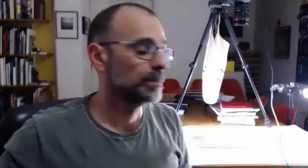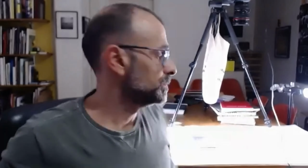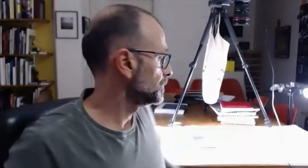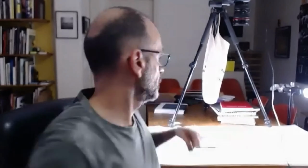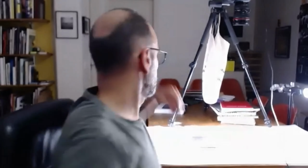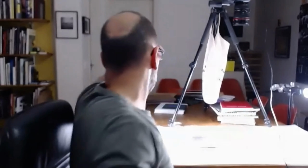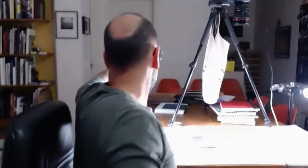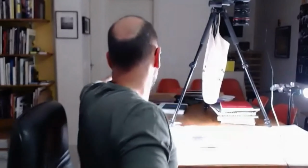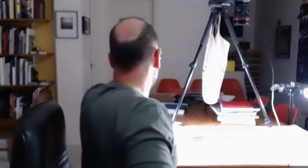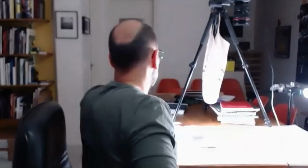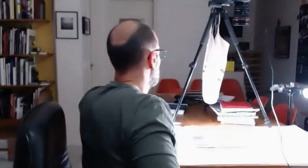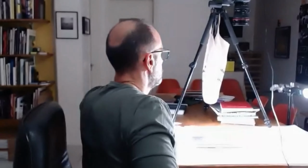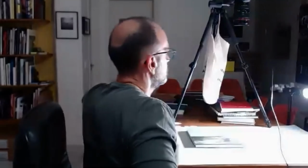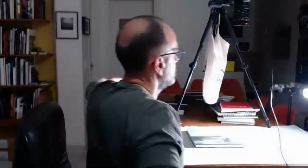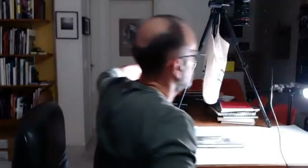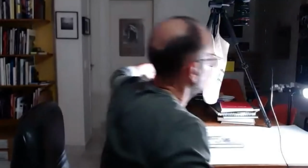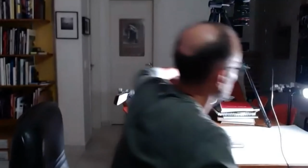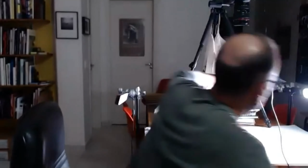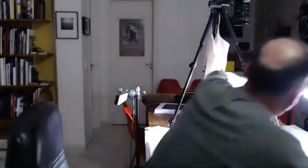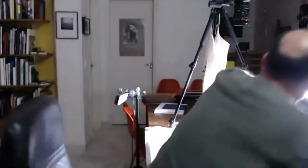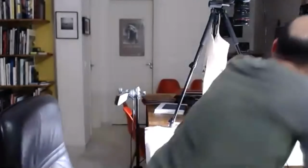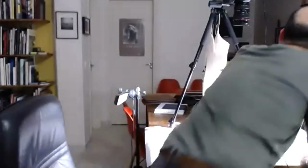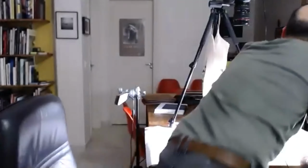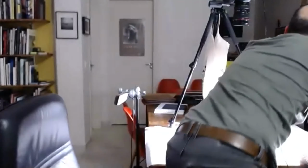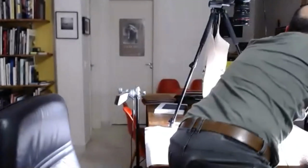Bom, então,